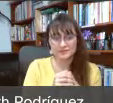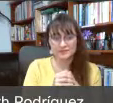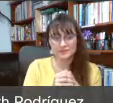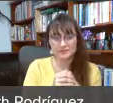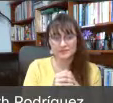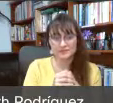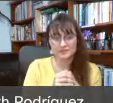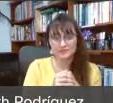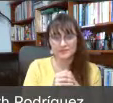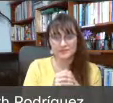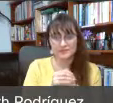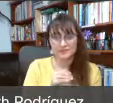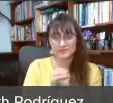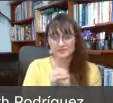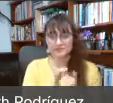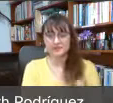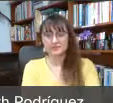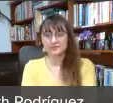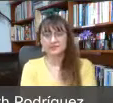Cindy para ver si se oye.